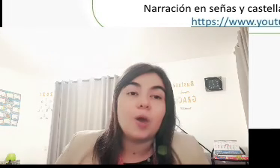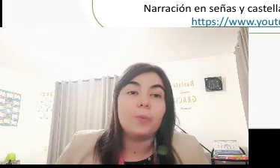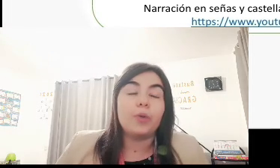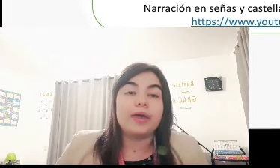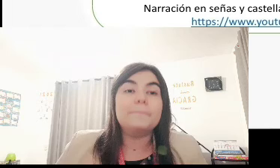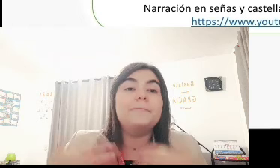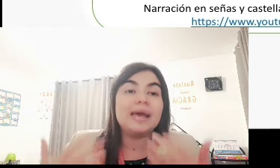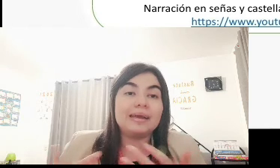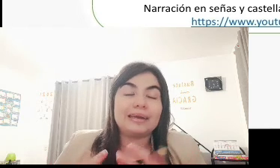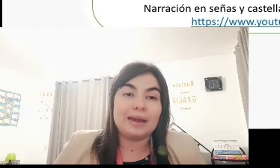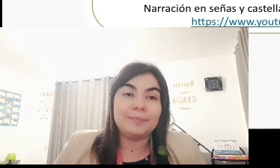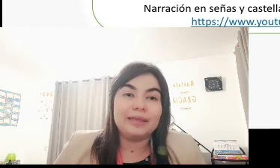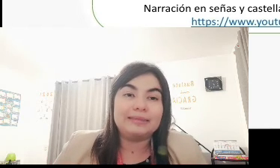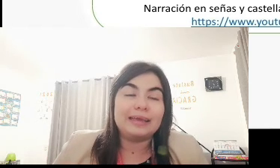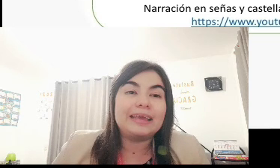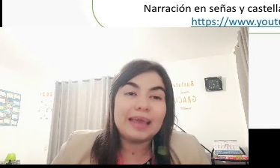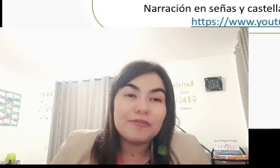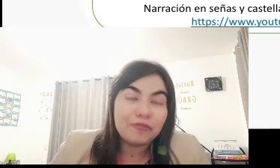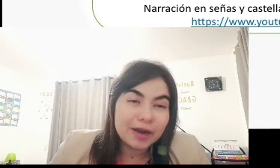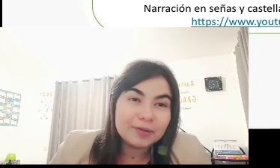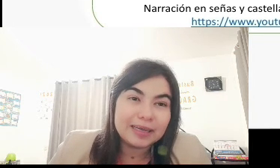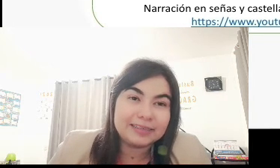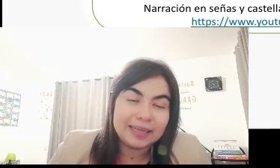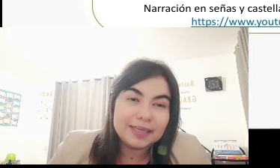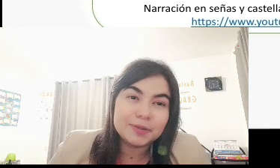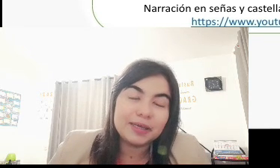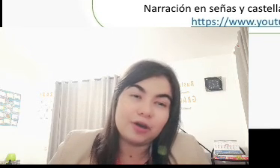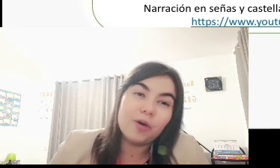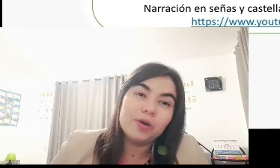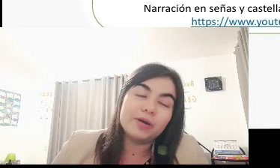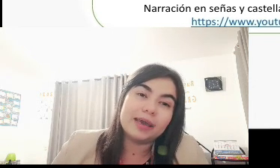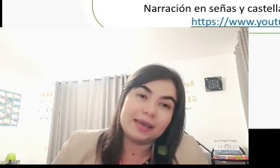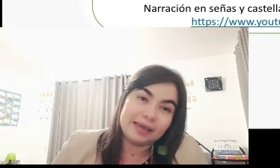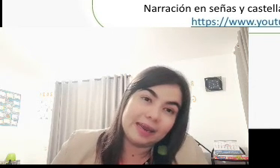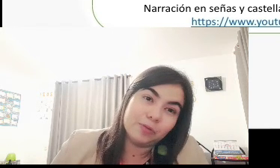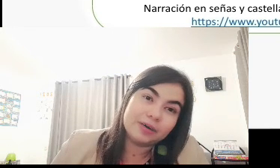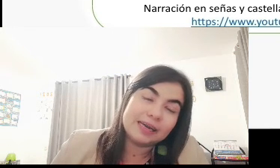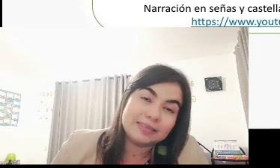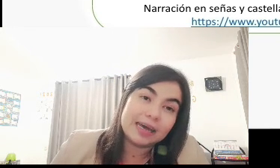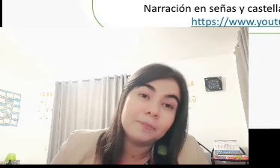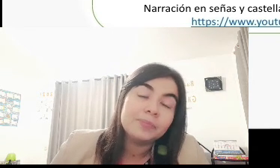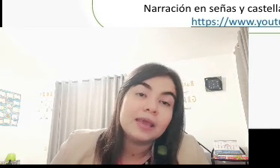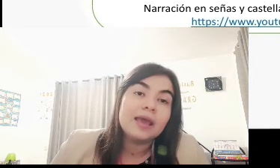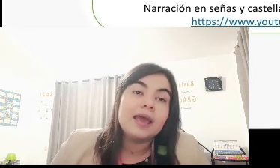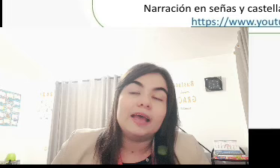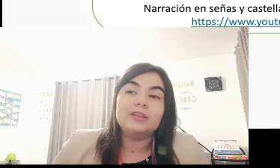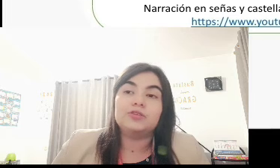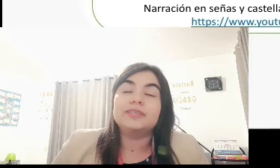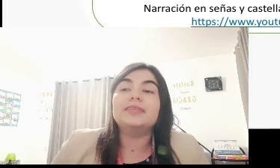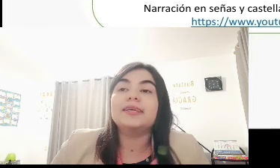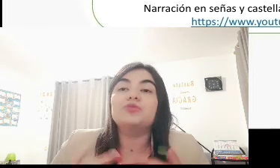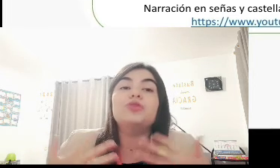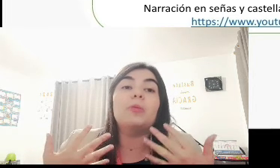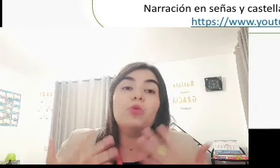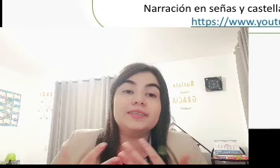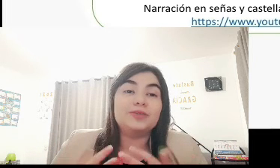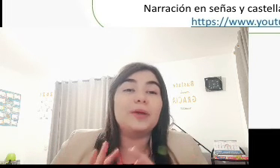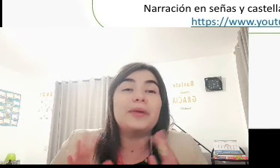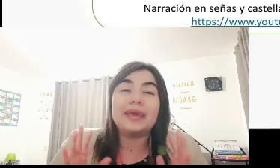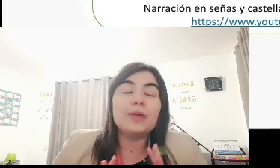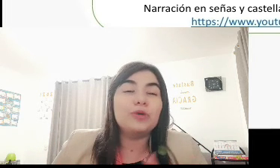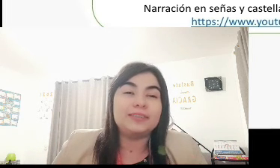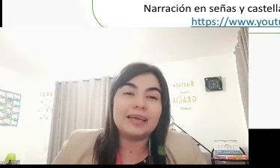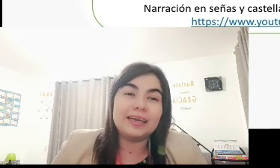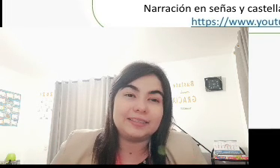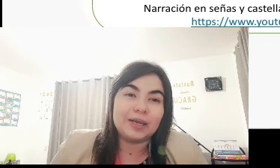ustedes puedan ver realmente qué fue lo que se hizo y cómo es lo que queremos realizar. Entonces esta es una muestra,